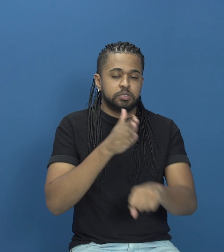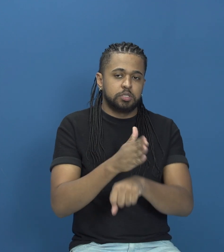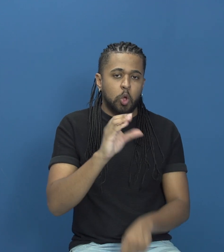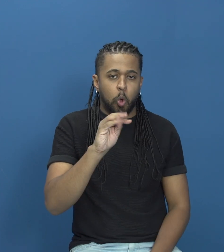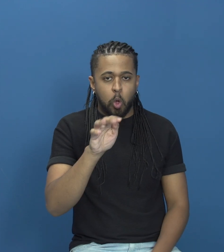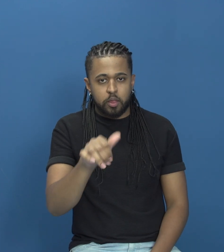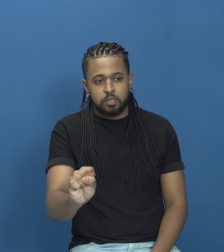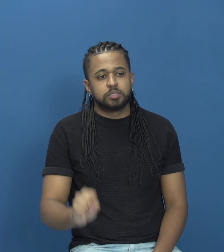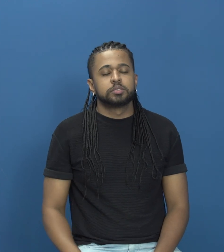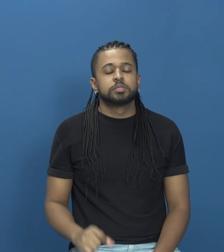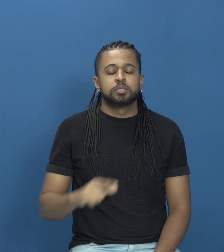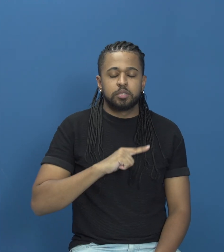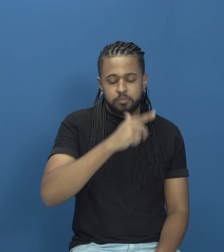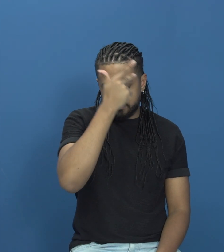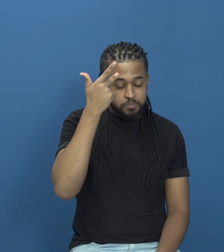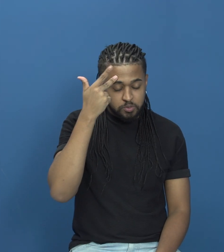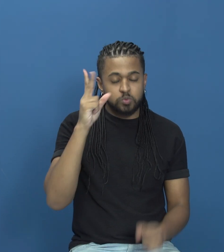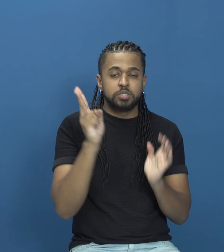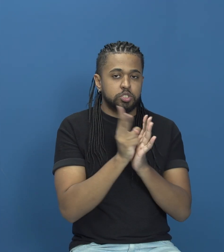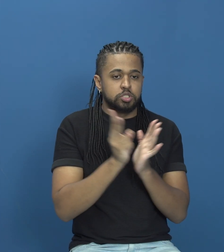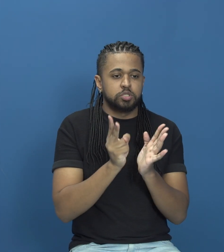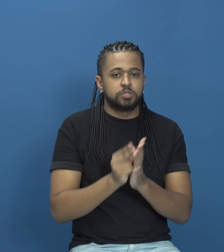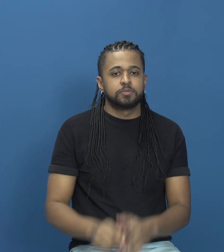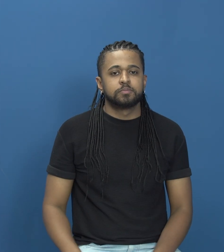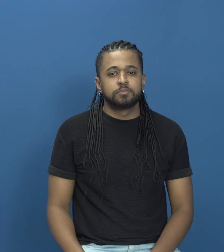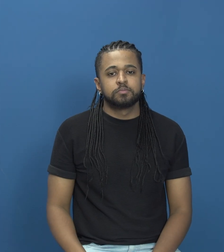nas cotas destinadas a pessoas indígenas.